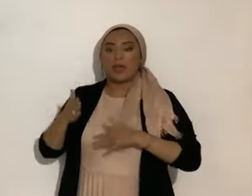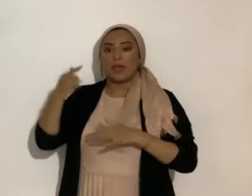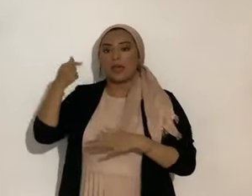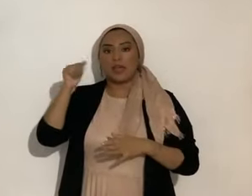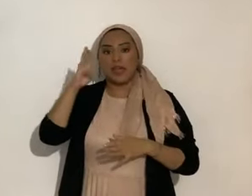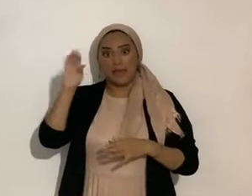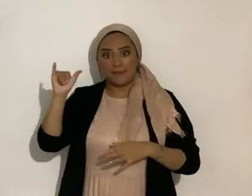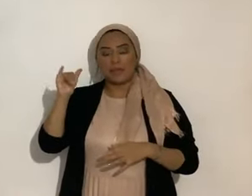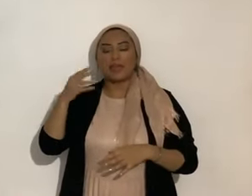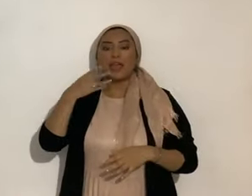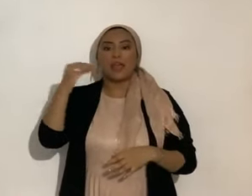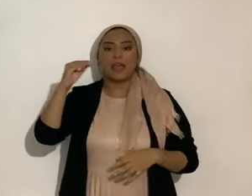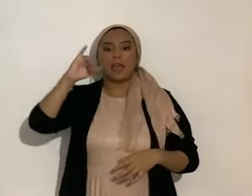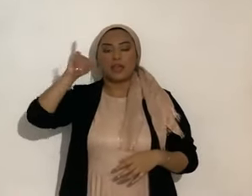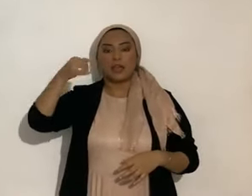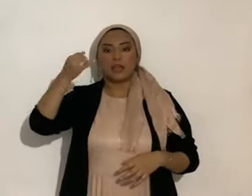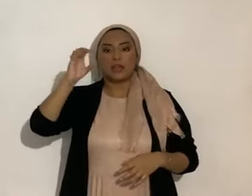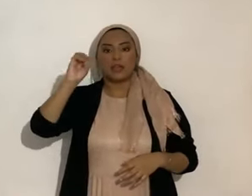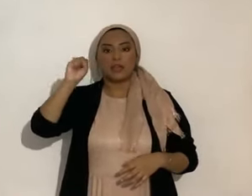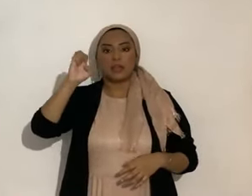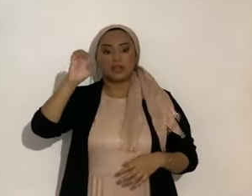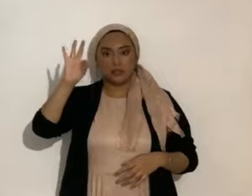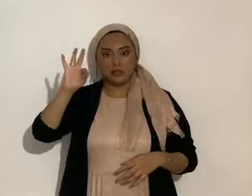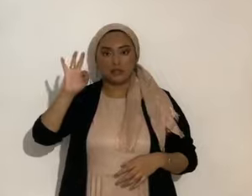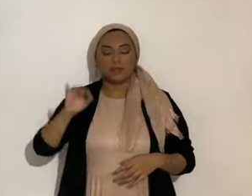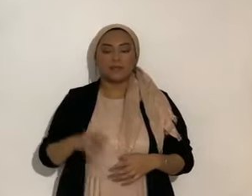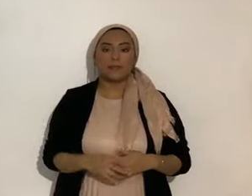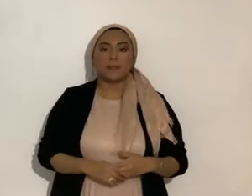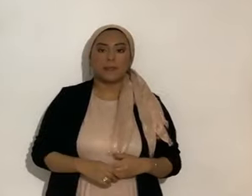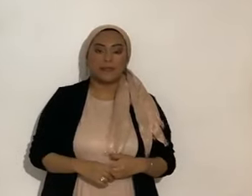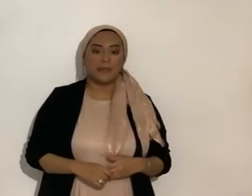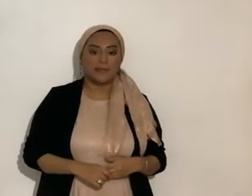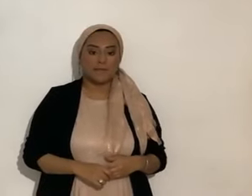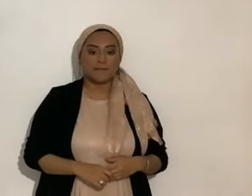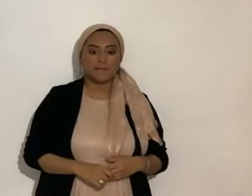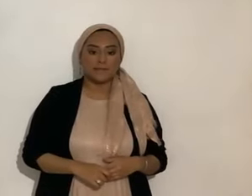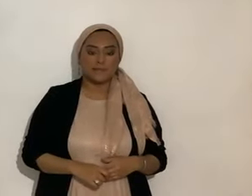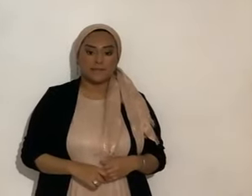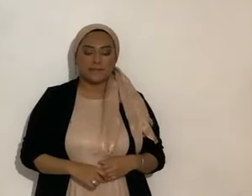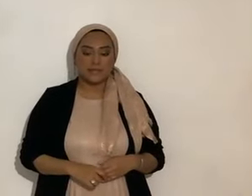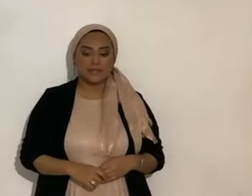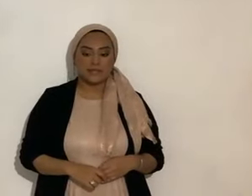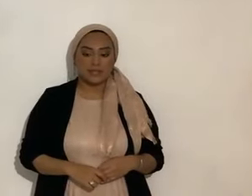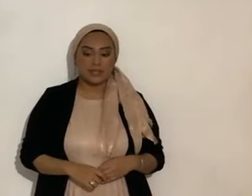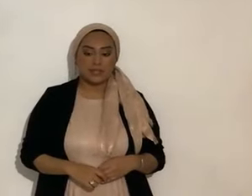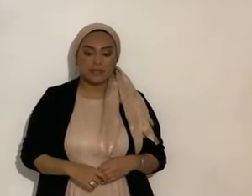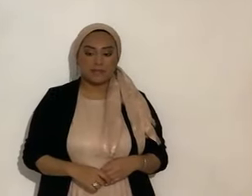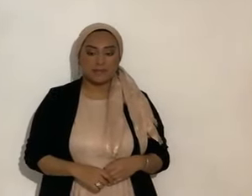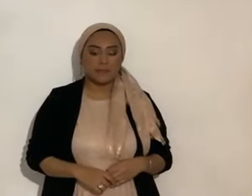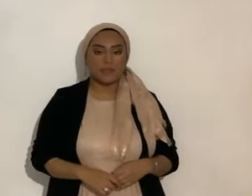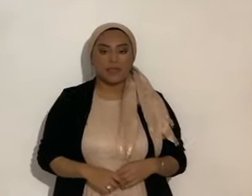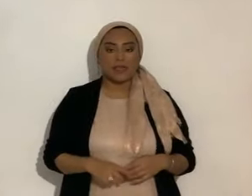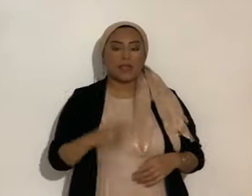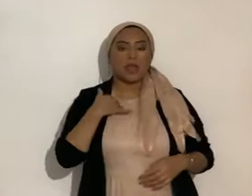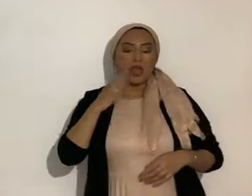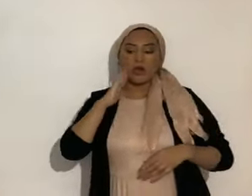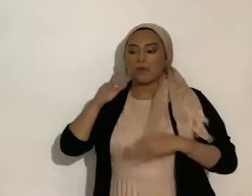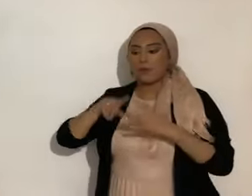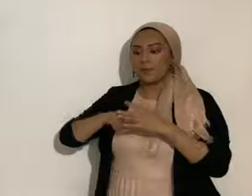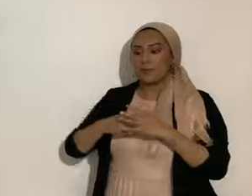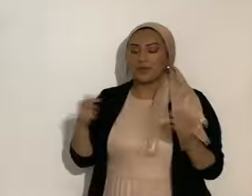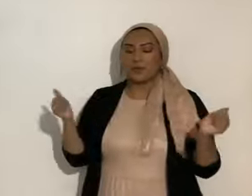y Yosef, mañana que es 17 de junio del año 2023. Bueno, voy a empezar con